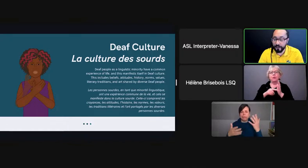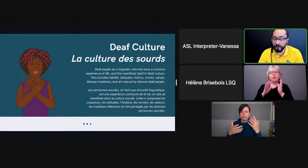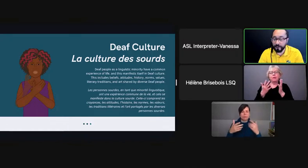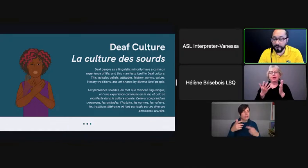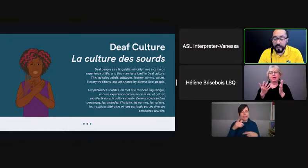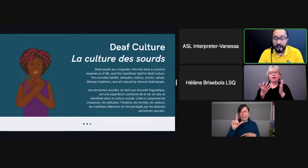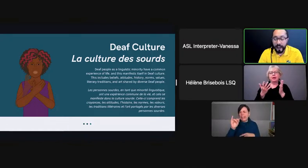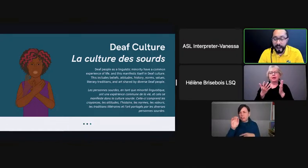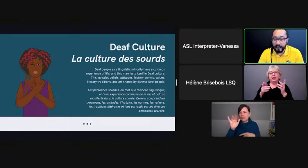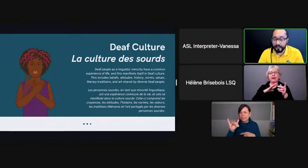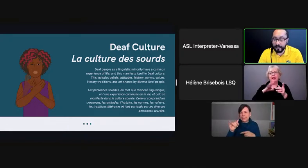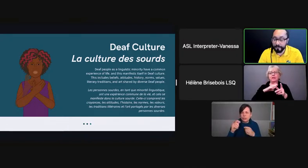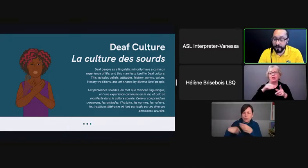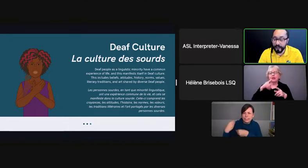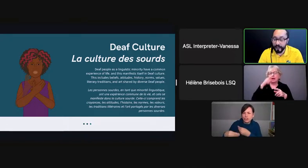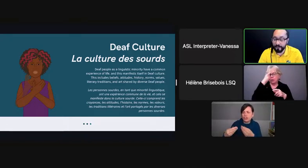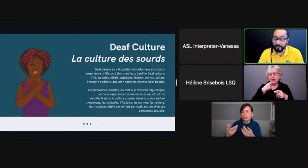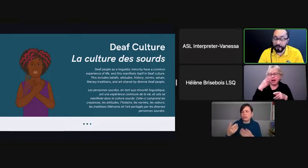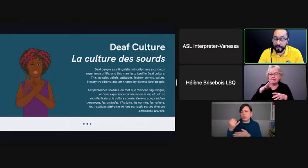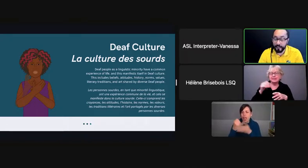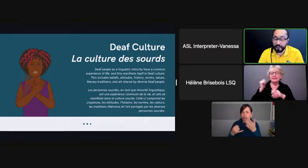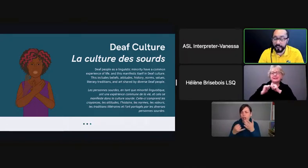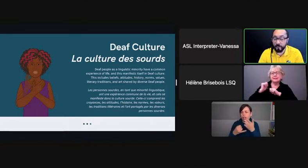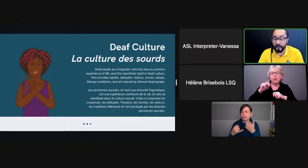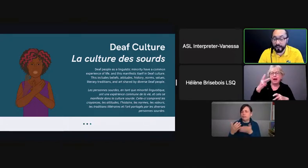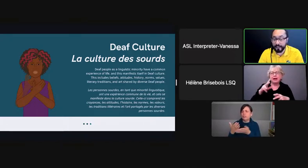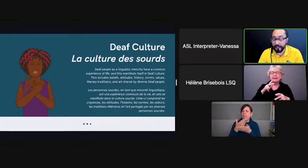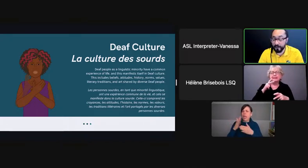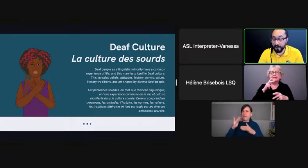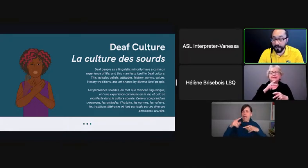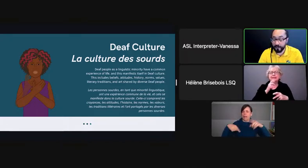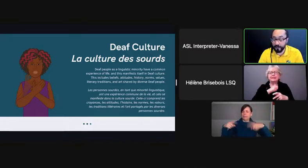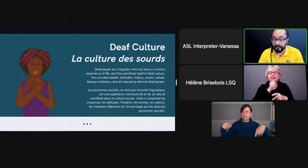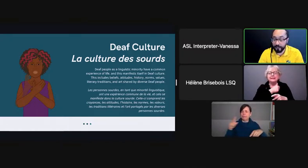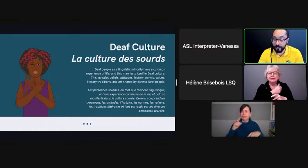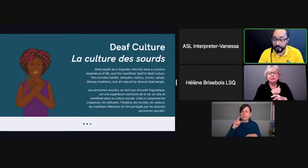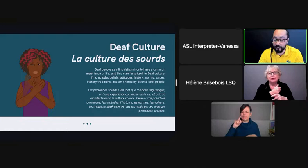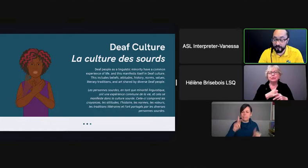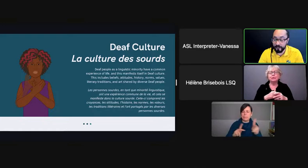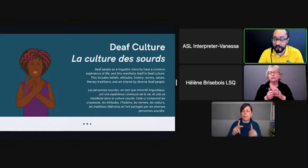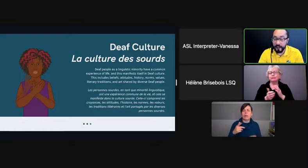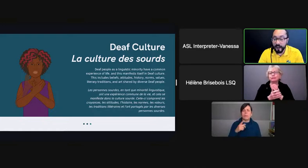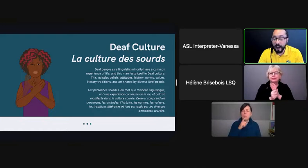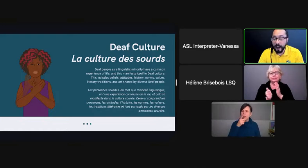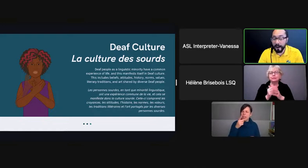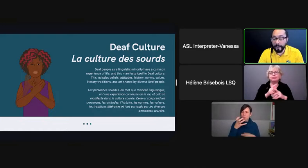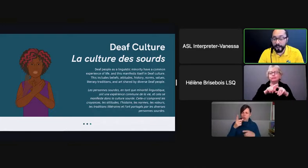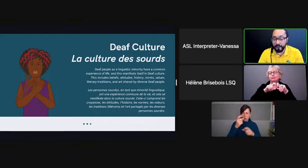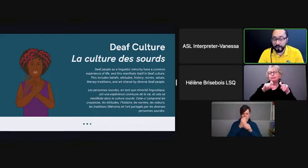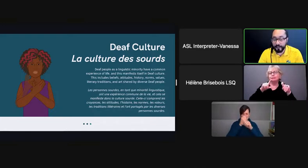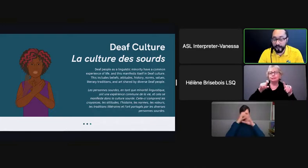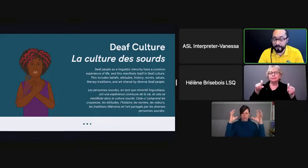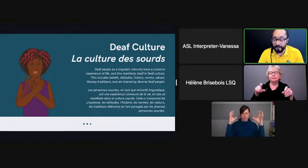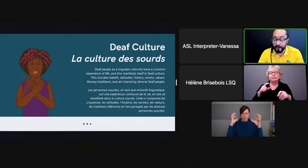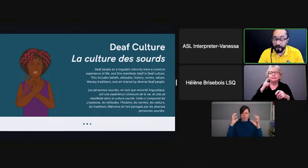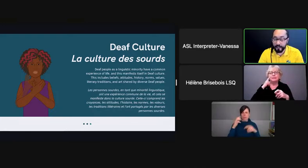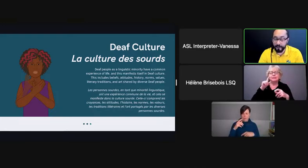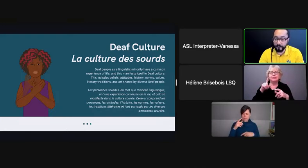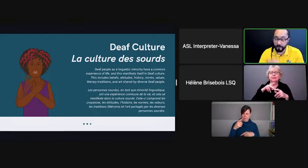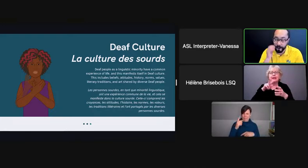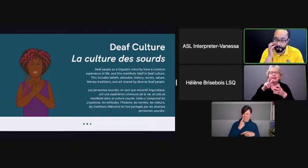Ils ont des croyances, une histoire, des attitudes et toutes sortes de choses, des traditions littéraires.